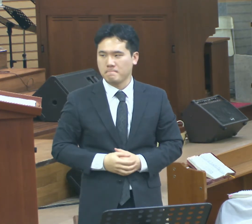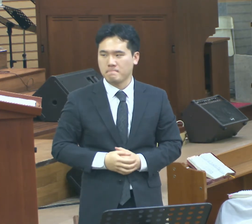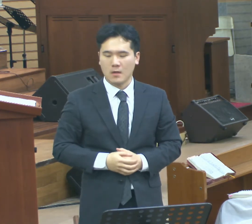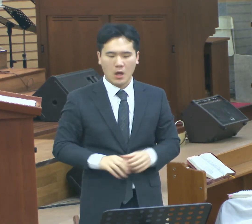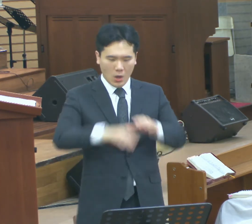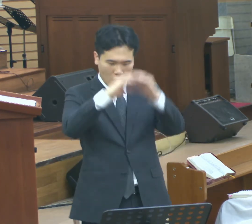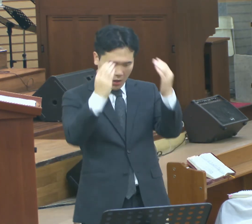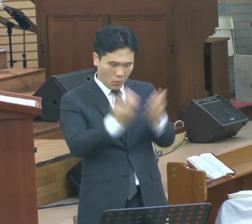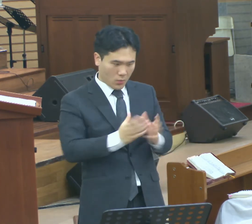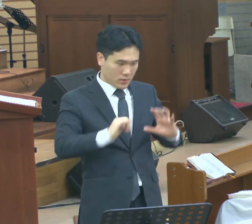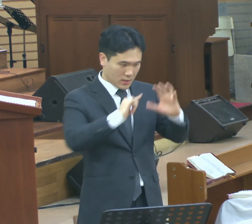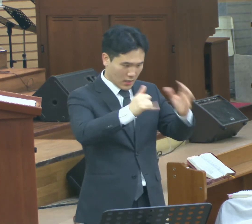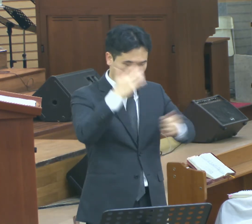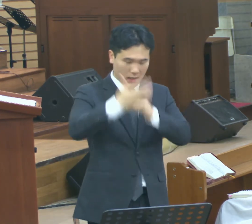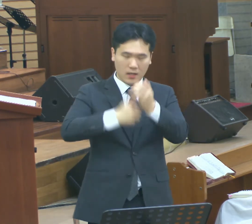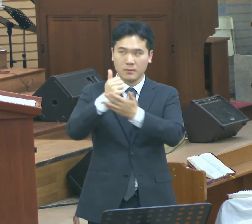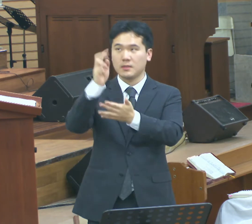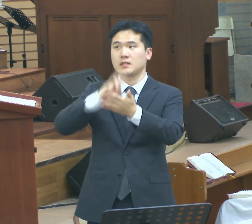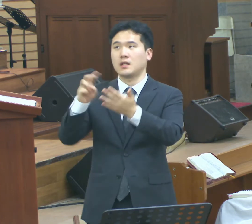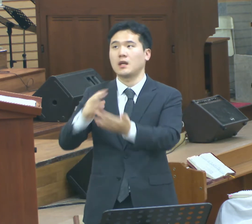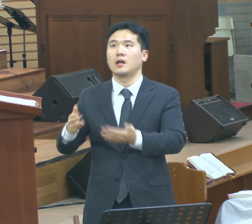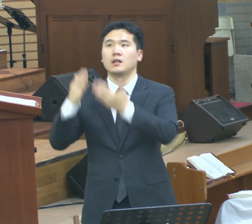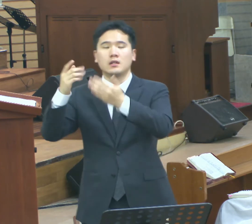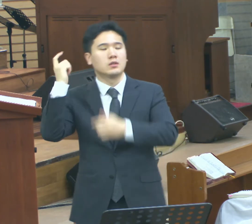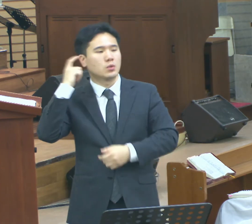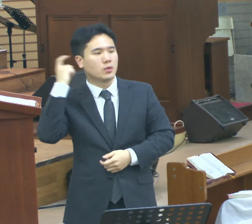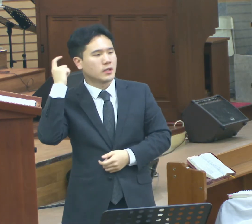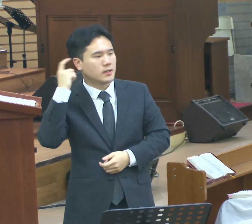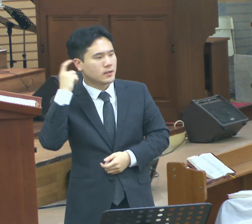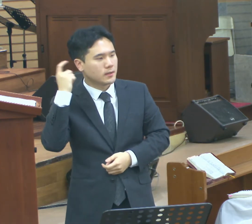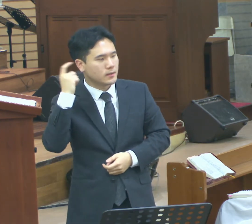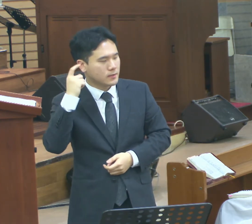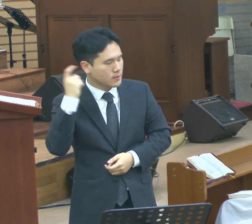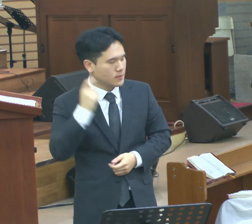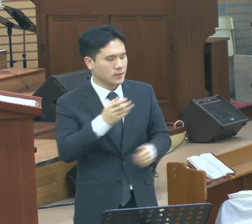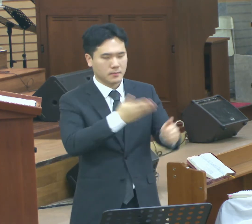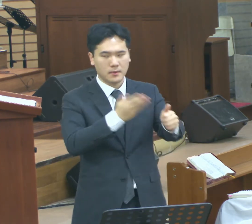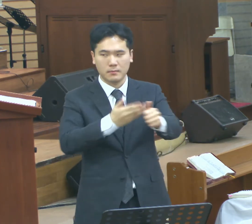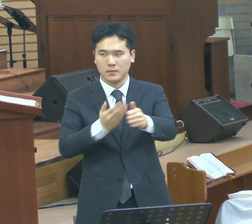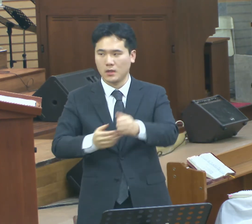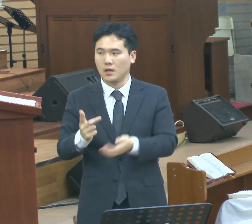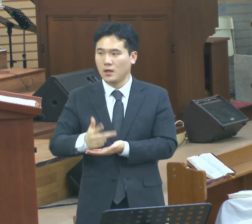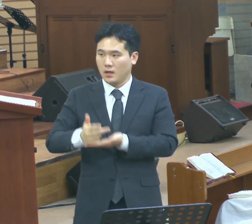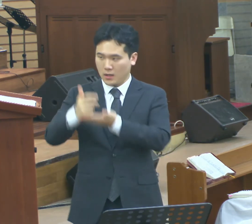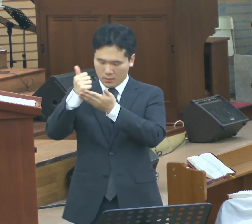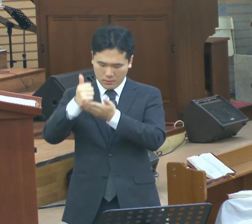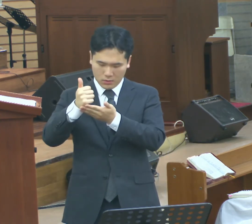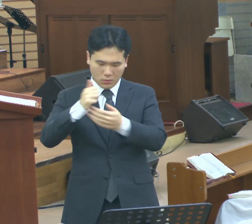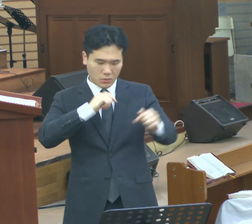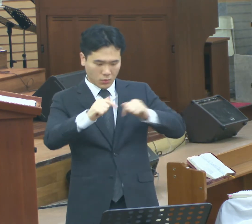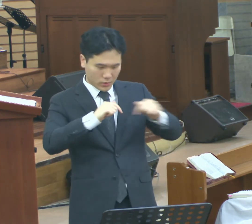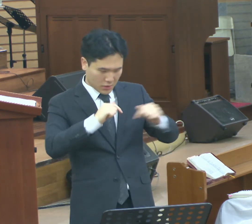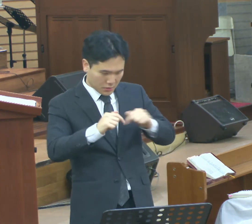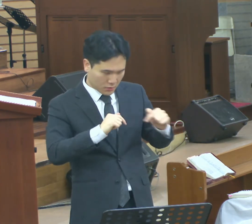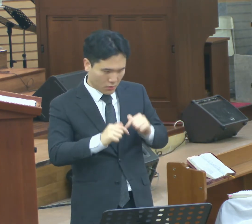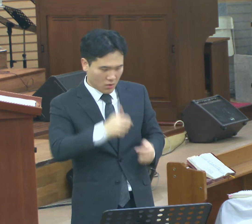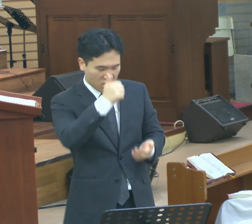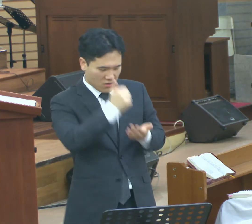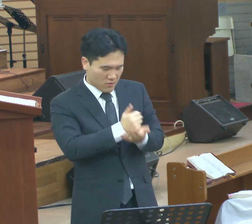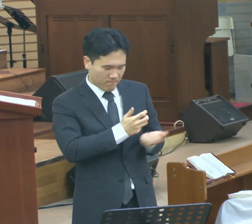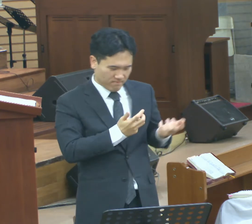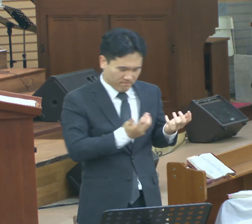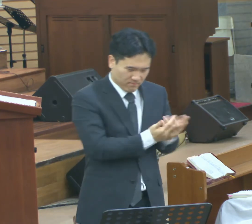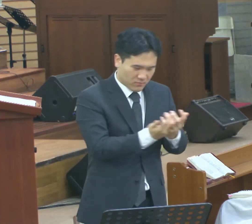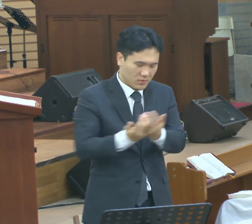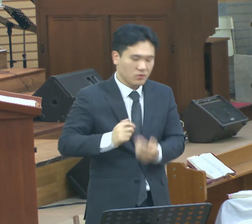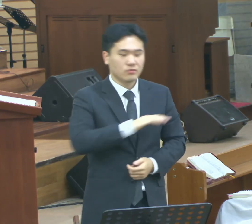온 세상이 하나님을 찬양하는 소리를 들으시기를 바랍니다. 여호와께서 통치하셔서 죄 많은 우리들은